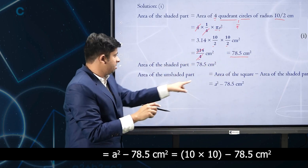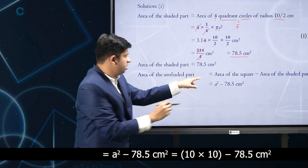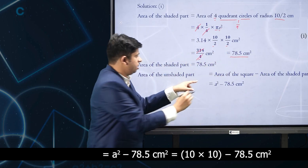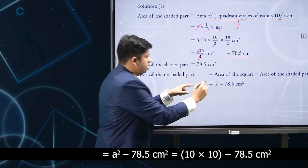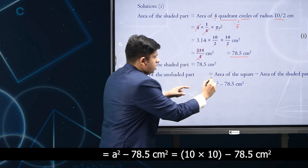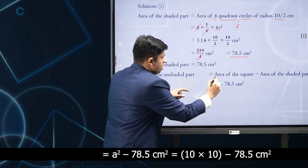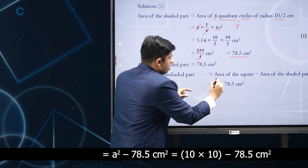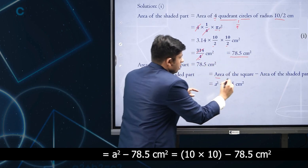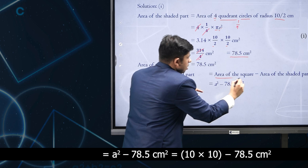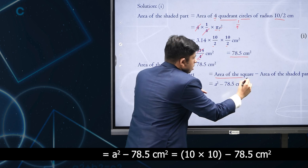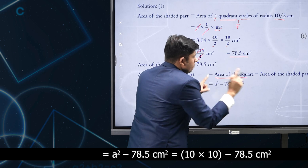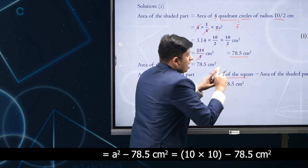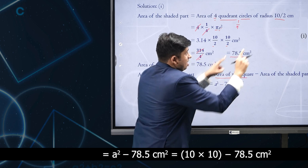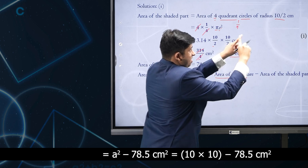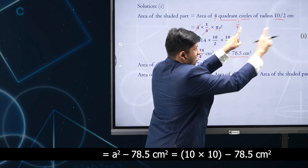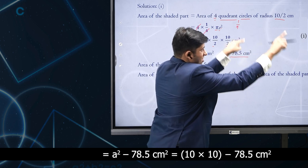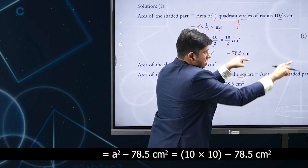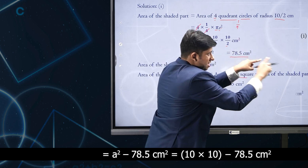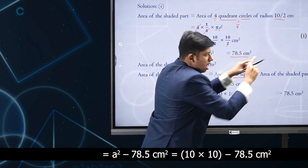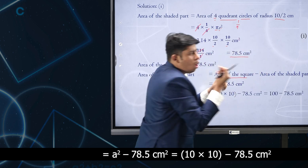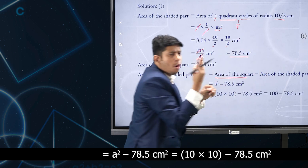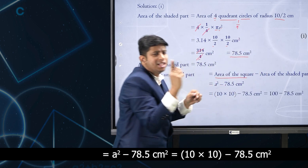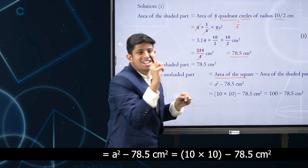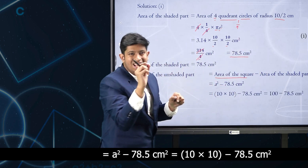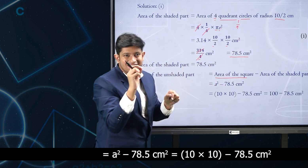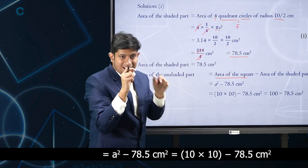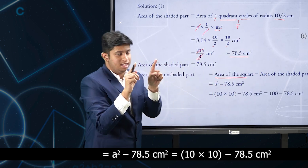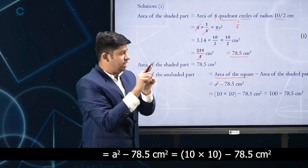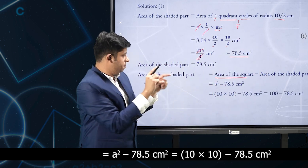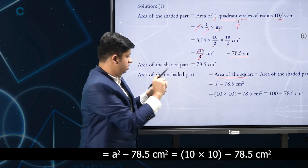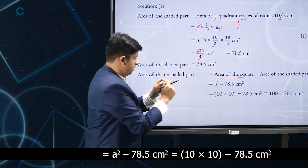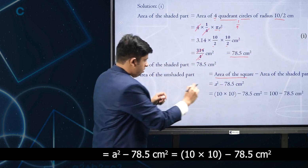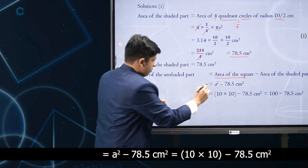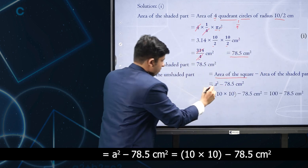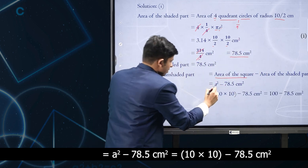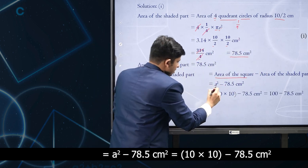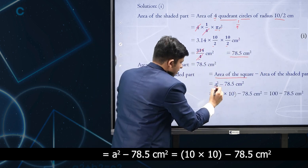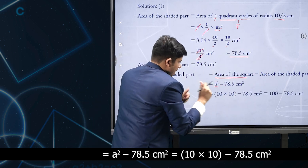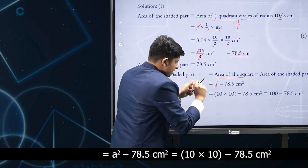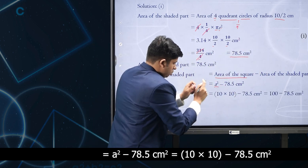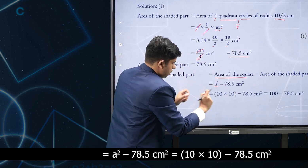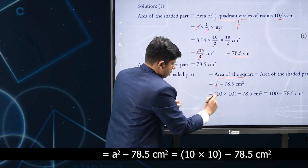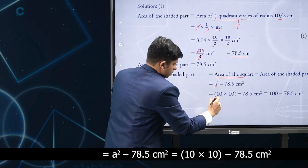A square minus 78.5 centimeter square equals to 10 into 10